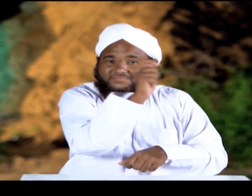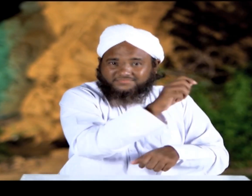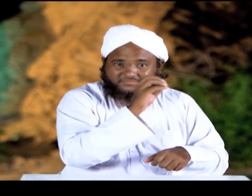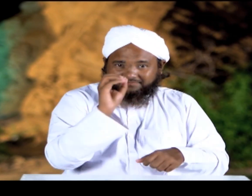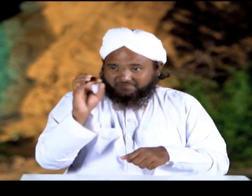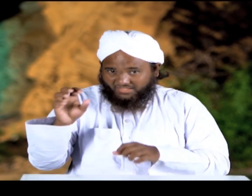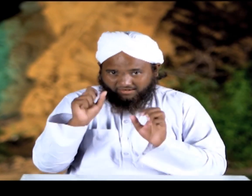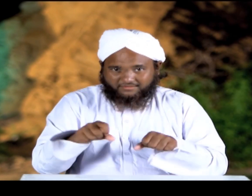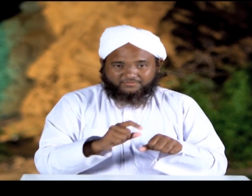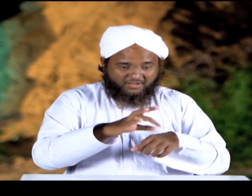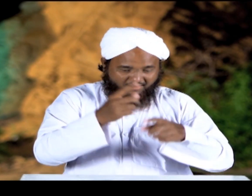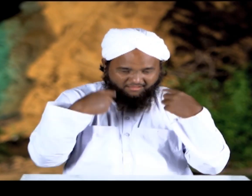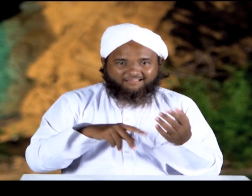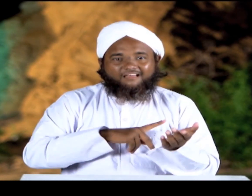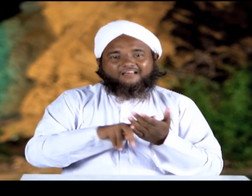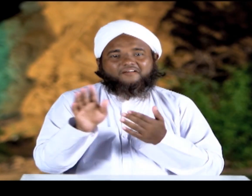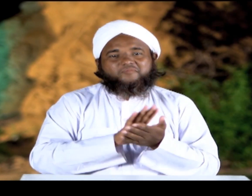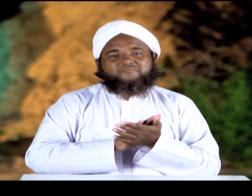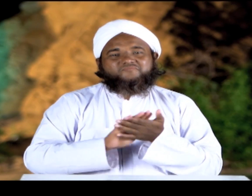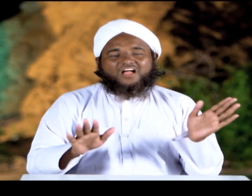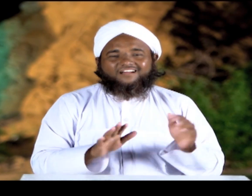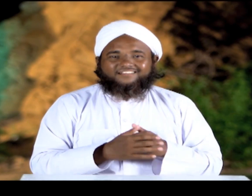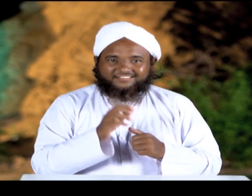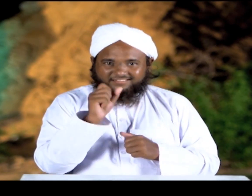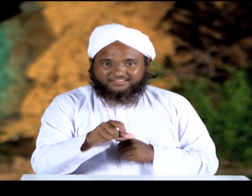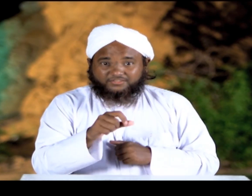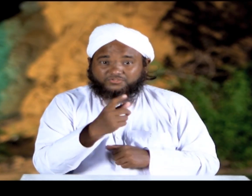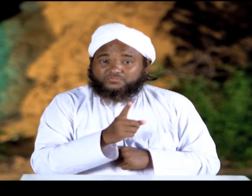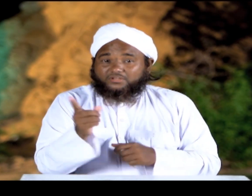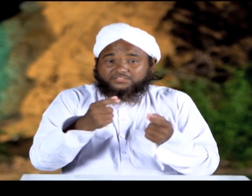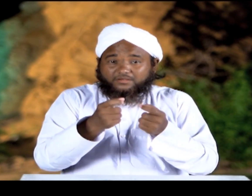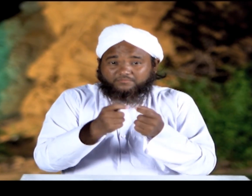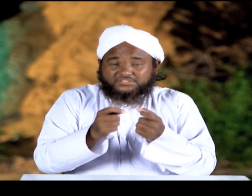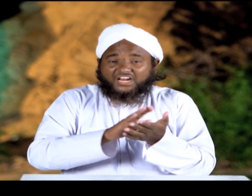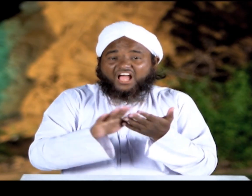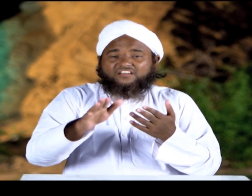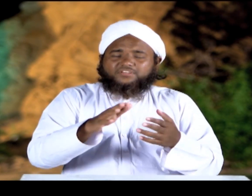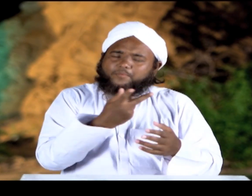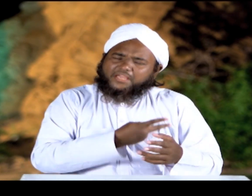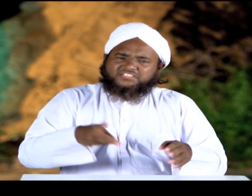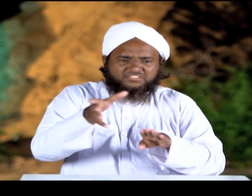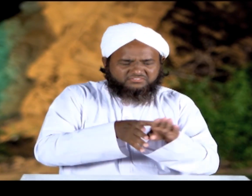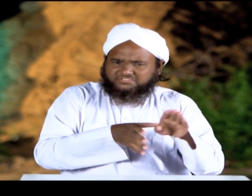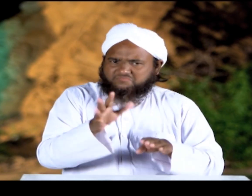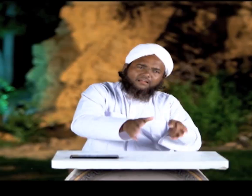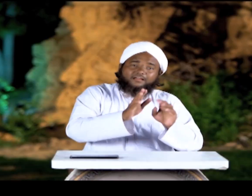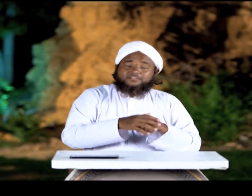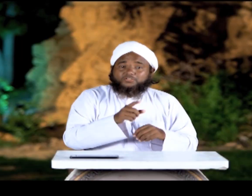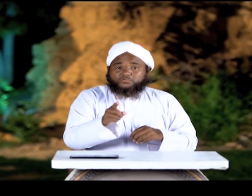ہوں گے۔ حضرت سیدنا بشر حافی رحمۃ اللہ علیہ ہمیشہ ننگے پاؤں چلتے تھے، اور جب تک بغداد شریف میں آپ رحمۃ اللہ